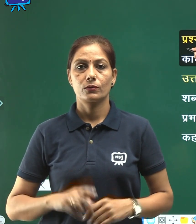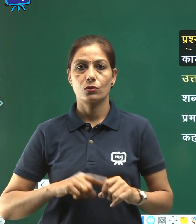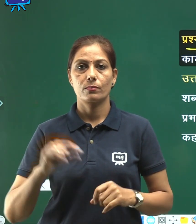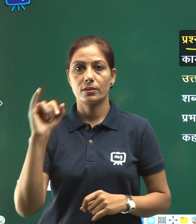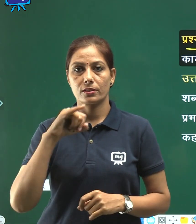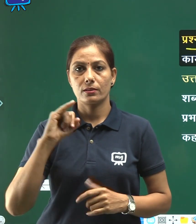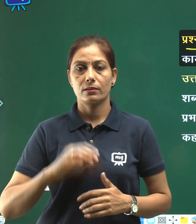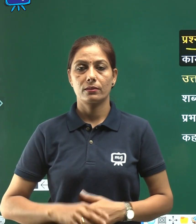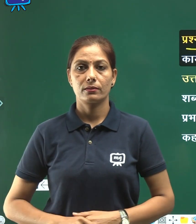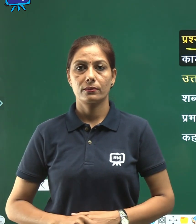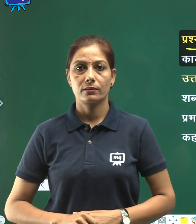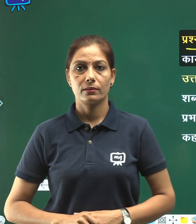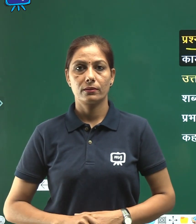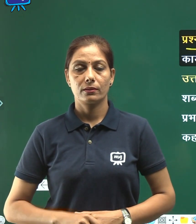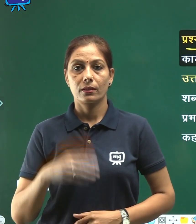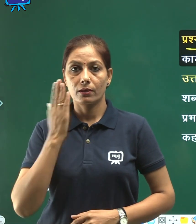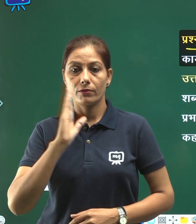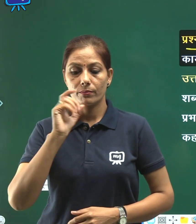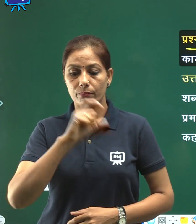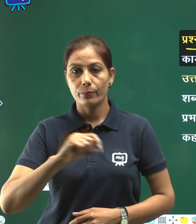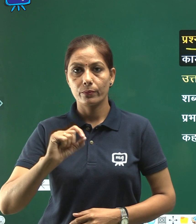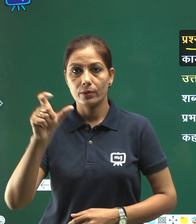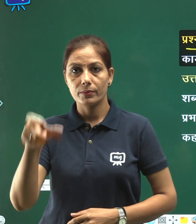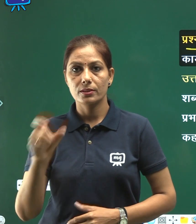प्रश्न 6, कवि ने